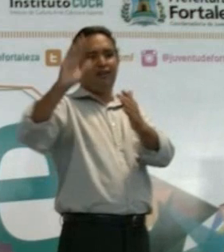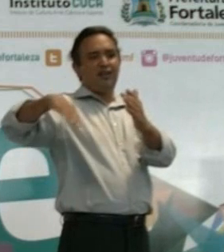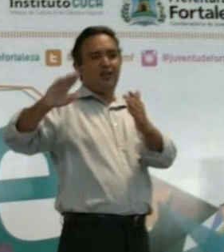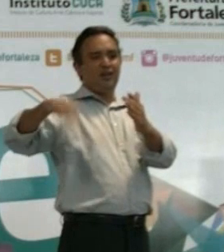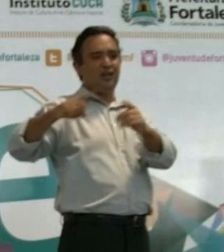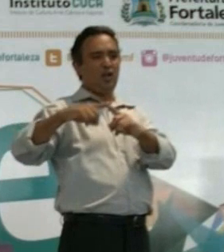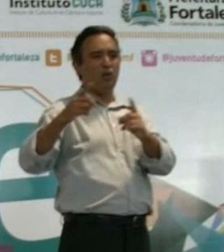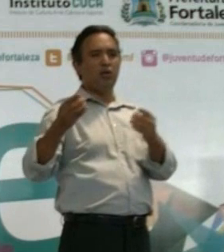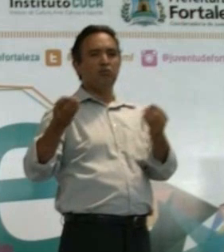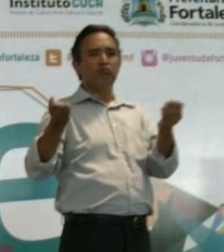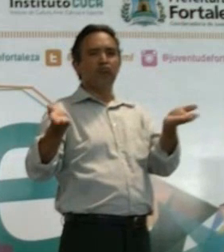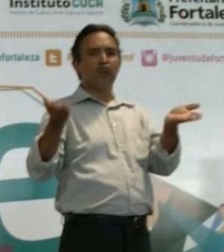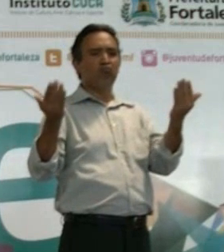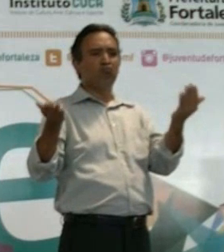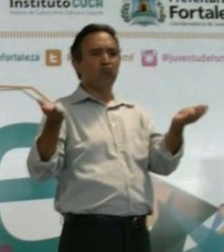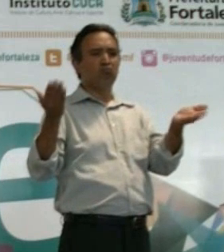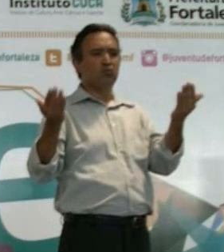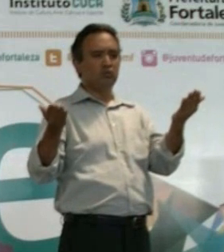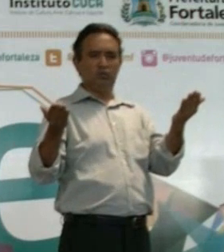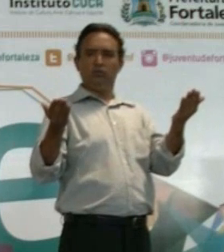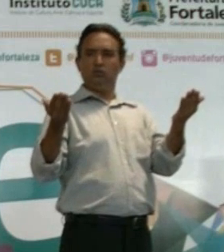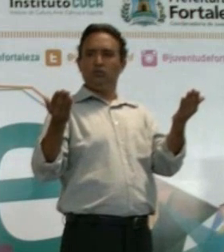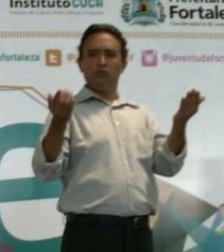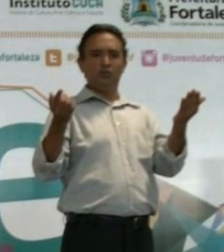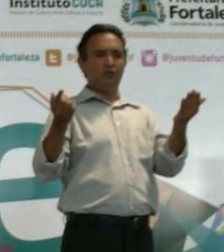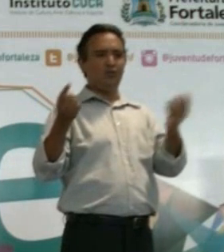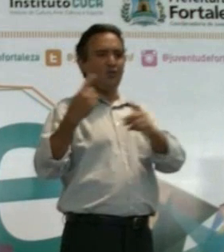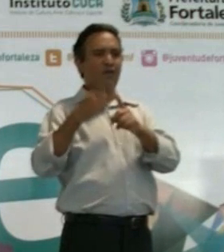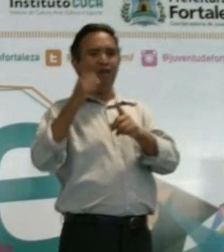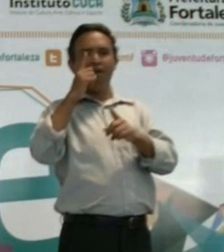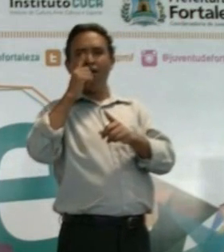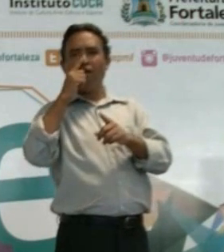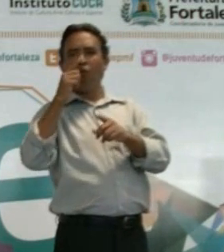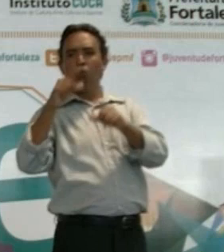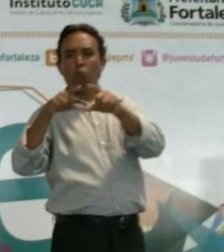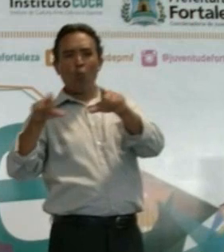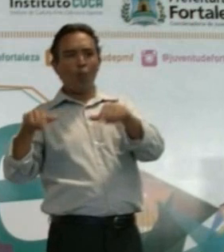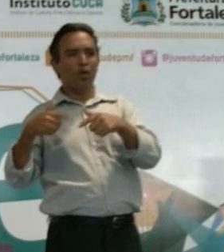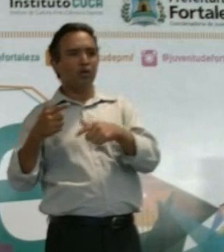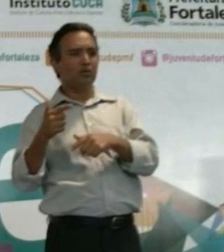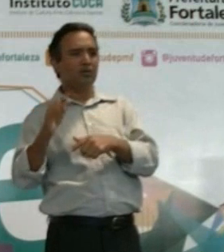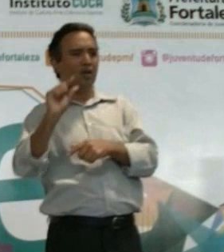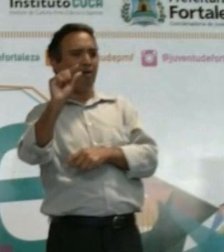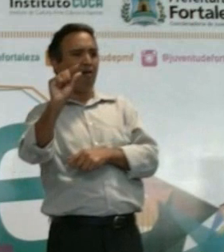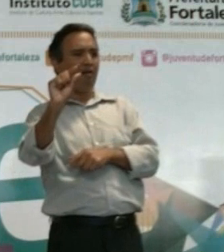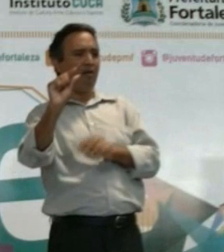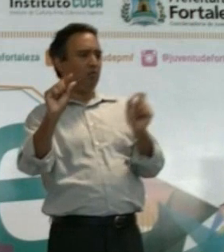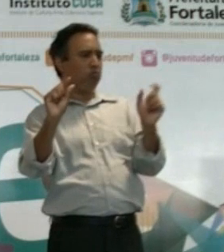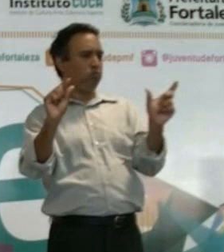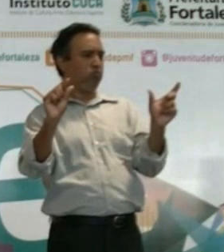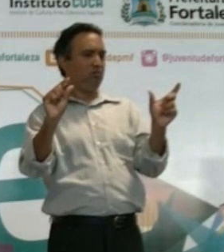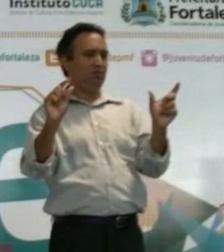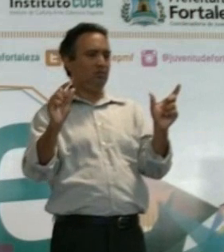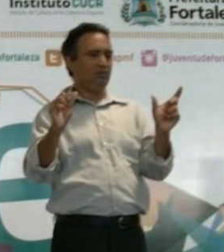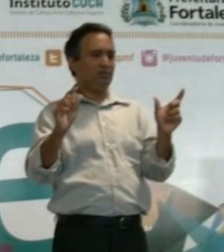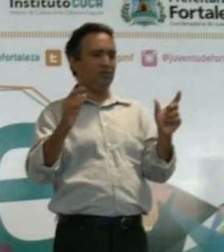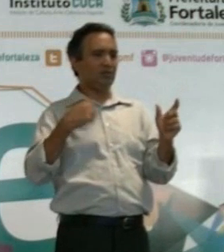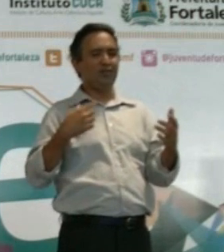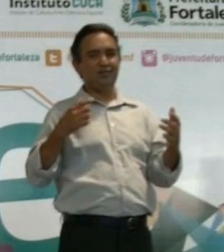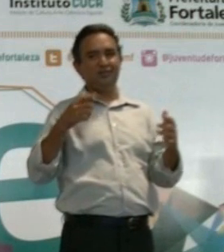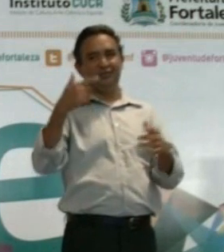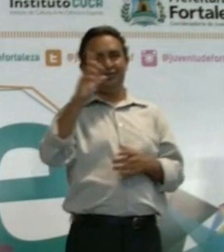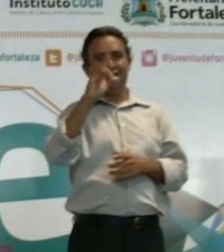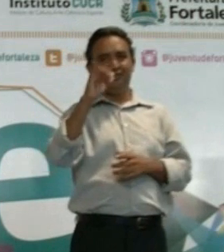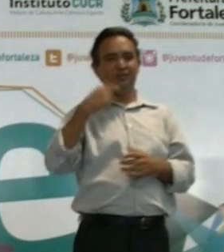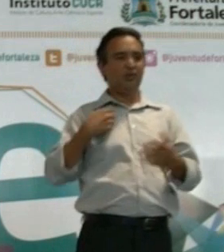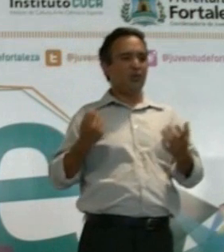ela é mais leve, tem menos biscoito, né? Uma vez eu fui comprar lá um papel higiênico lá para casa, né? Aqueles rolos de papel higiênico, né? O